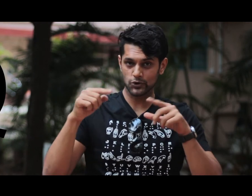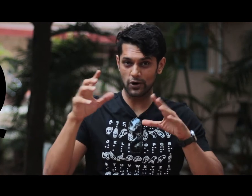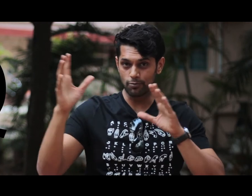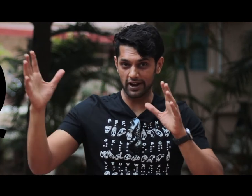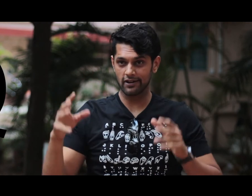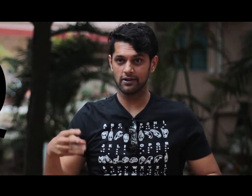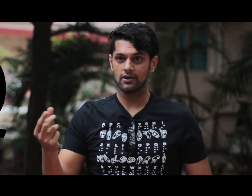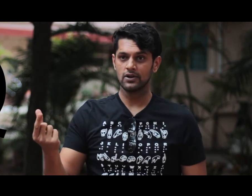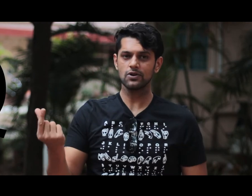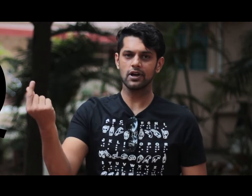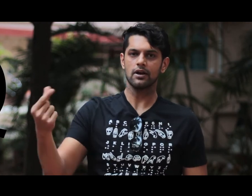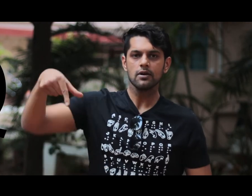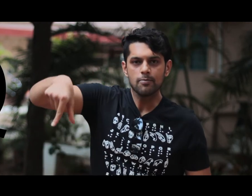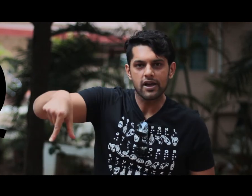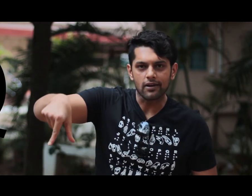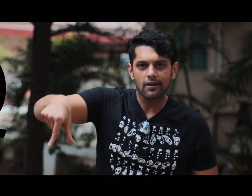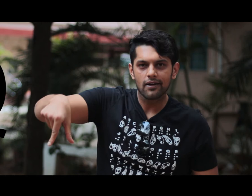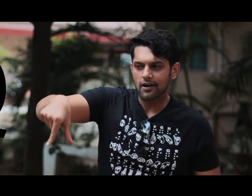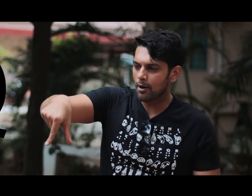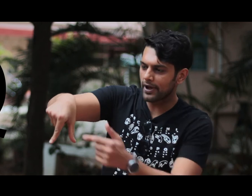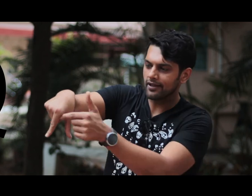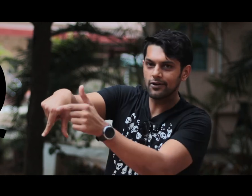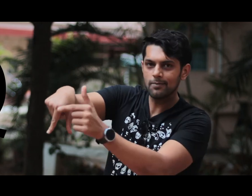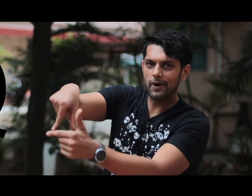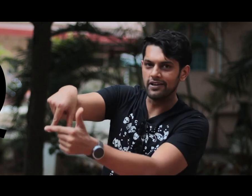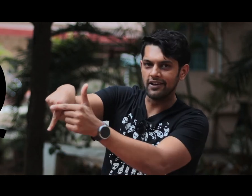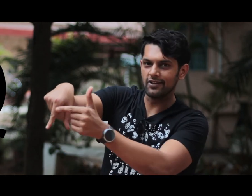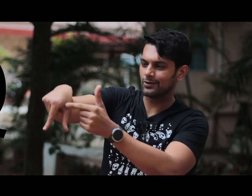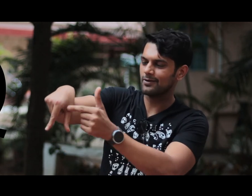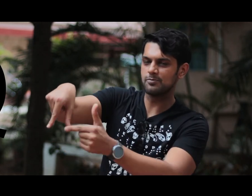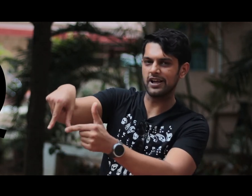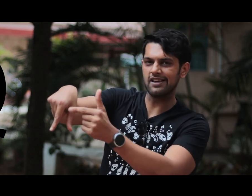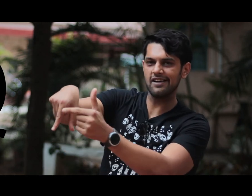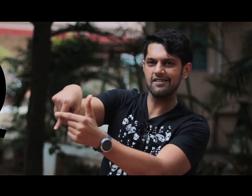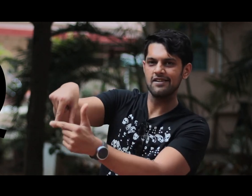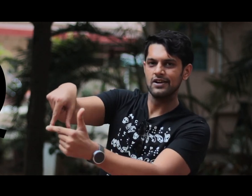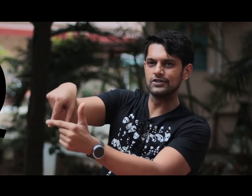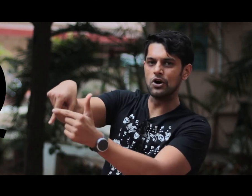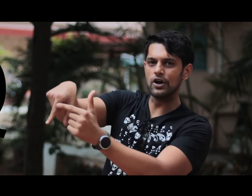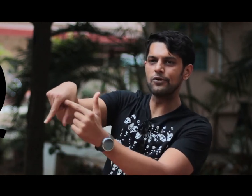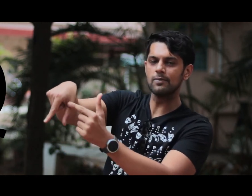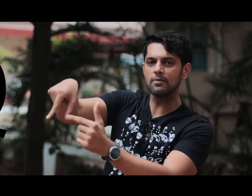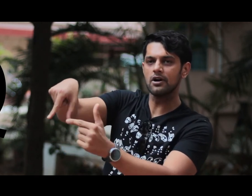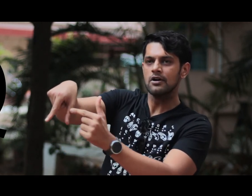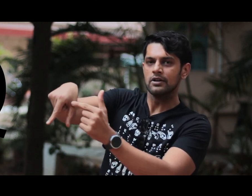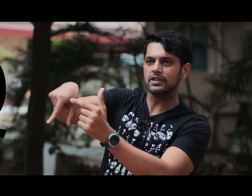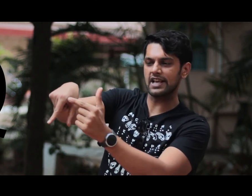ಸ್ಕ್ವೇರ್ ರೂಟ್ ಪೈ ಯಾ ಸೊ ಹಂಗೆ ಪೈ ಆ ಪೈ ನೋಡಿ ಪೈ ಇದೆ ಪೈ ಯಾ ಸೊ ಇಫ್ ಯು ರಿಮೆಂಬರ್ ದ ಸೈನ್